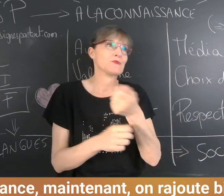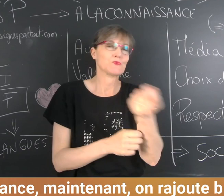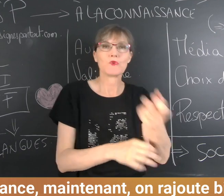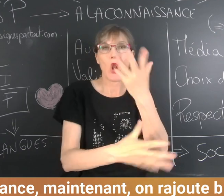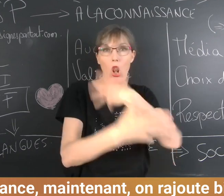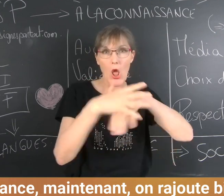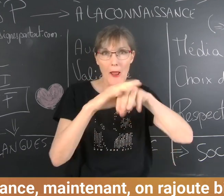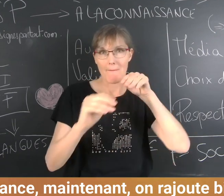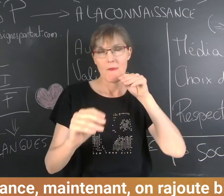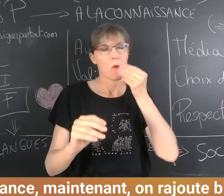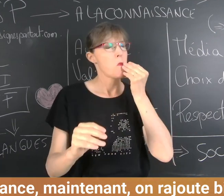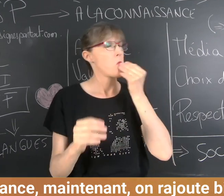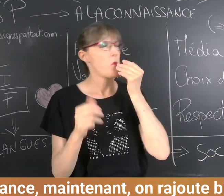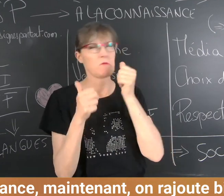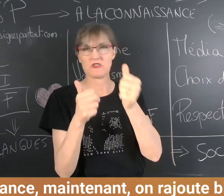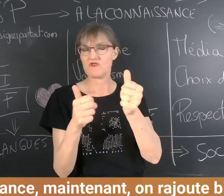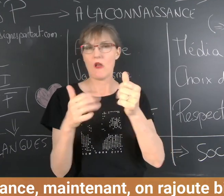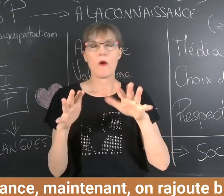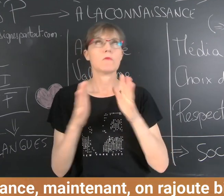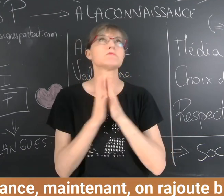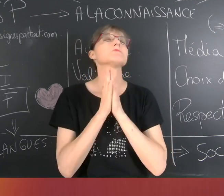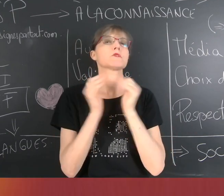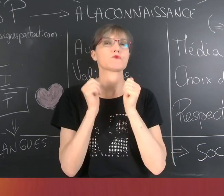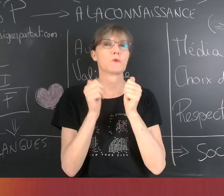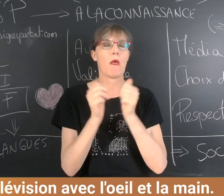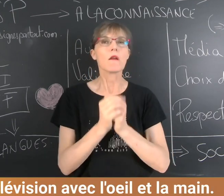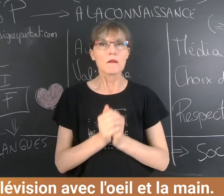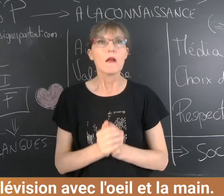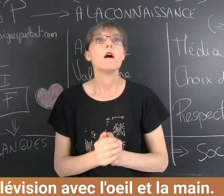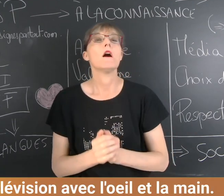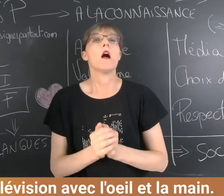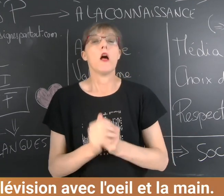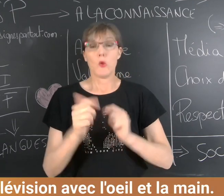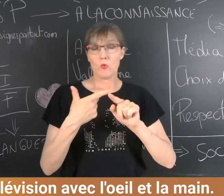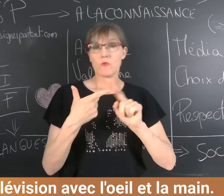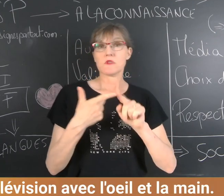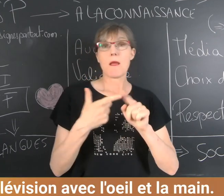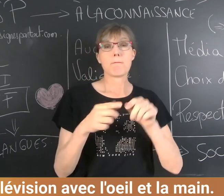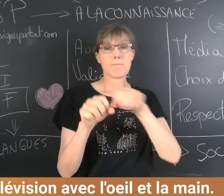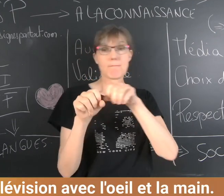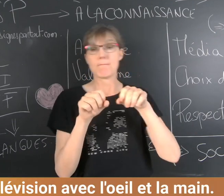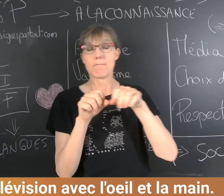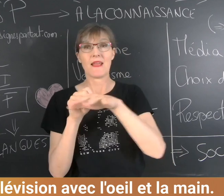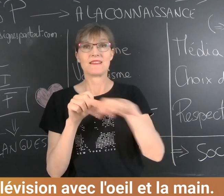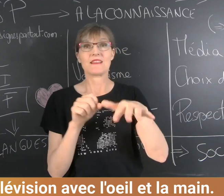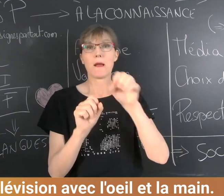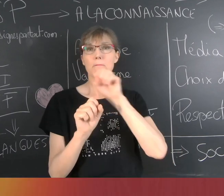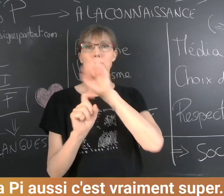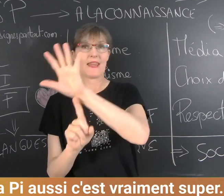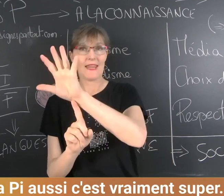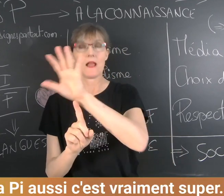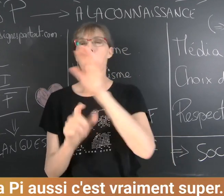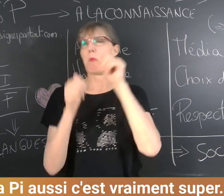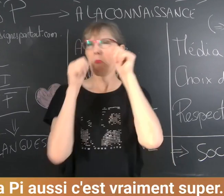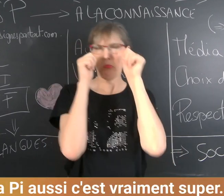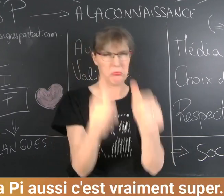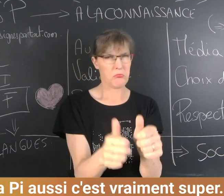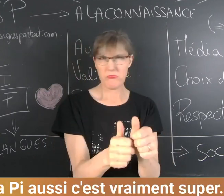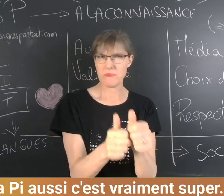Alors par chance, maintenant, on rajoute bien sûr la télévision avec l'œil et la main, Mediapi aussi.